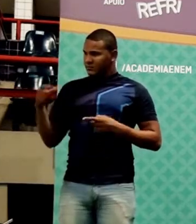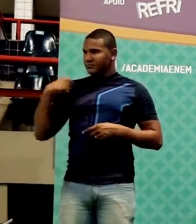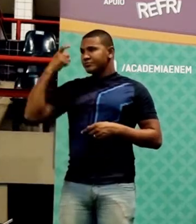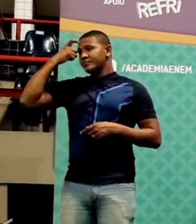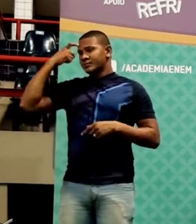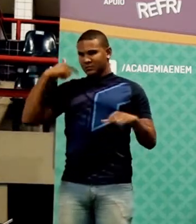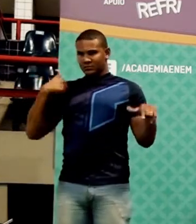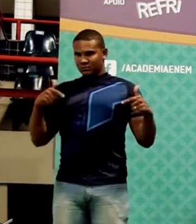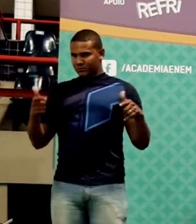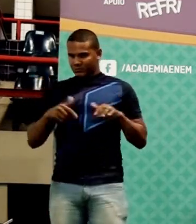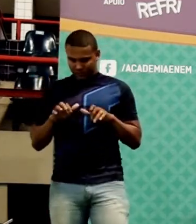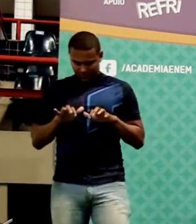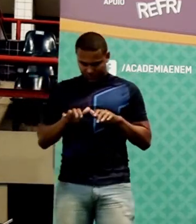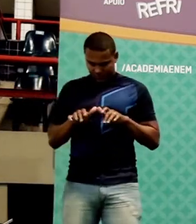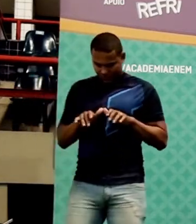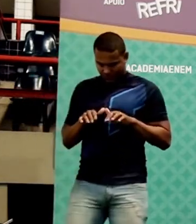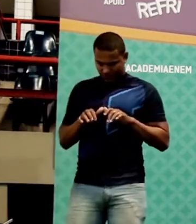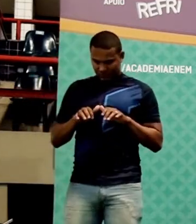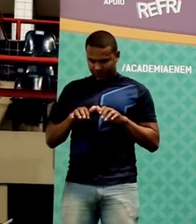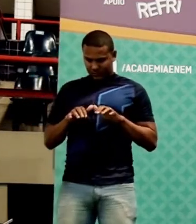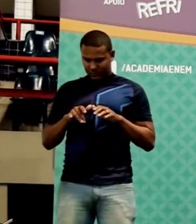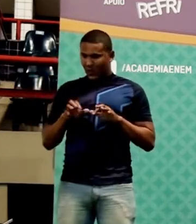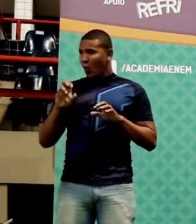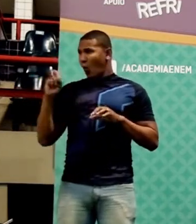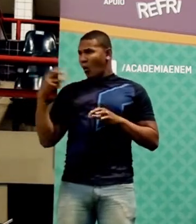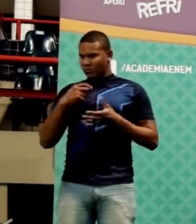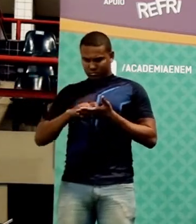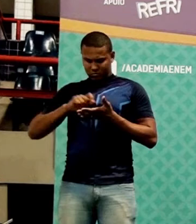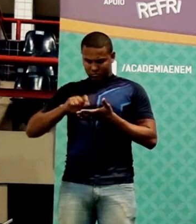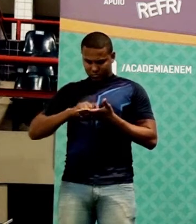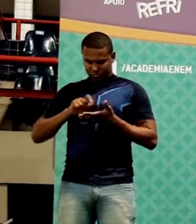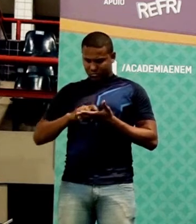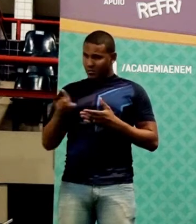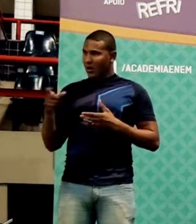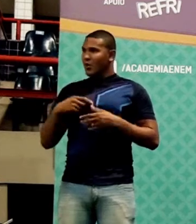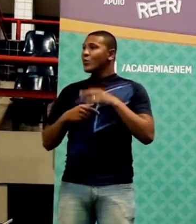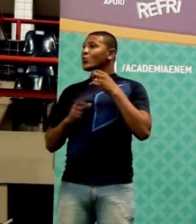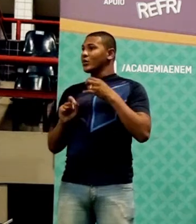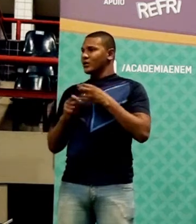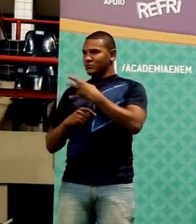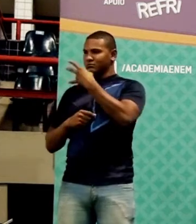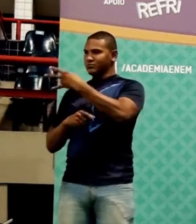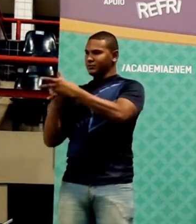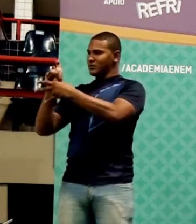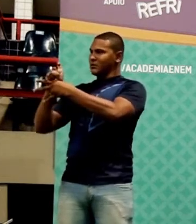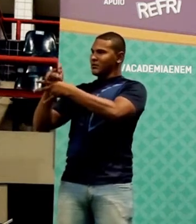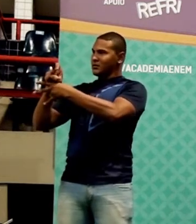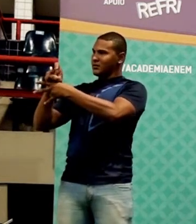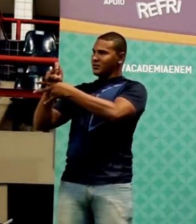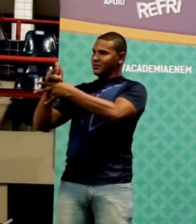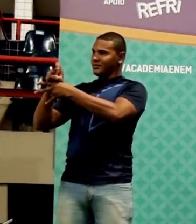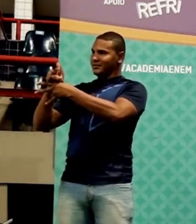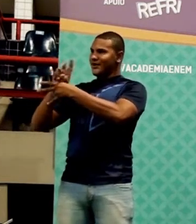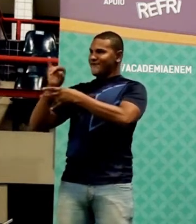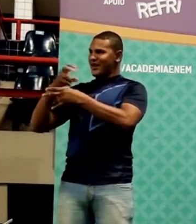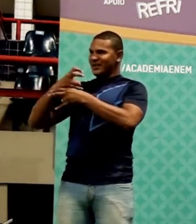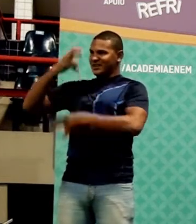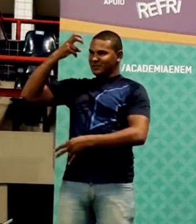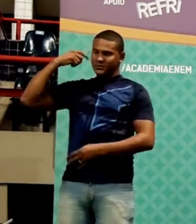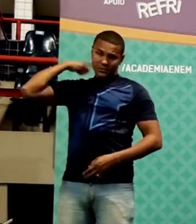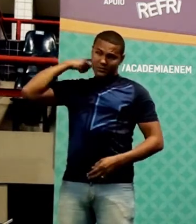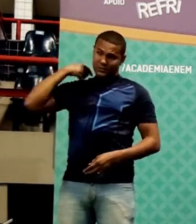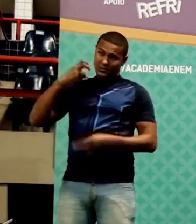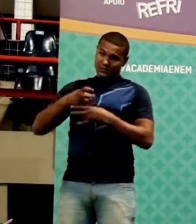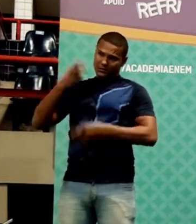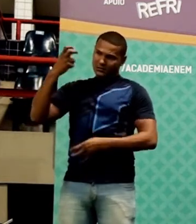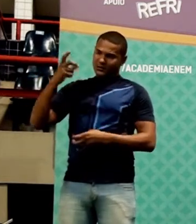no escritório com a cabeça baixa, aquele bico de papagaio que eu falei para vocês. Uma costureira, o tempo todinho